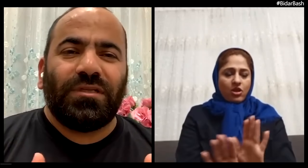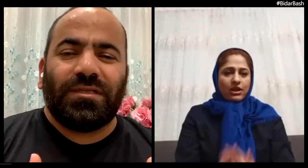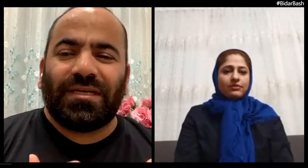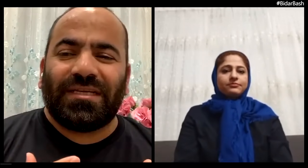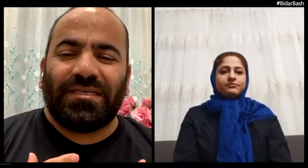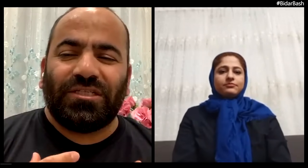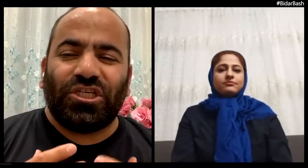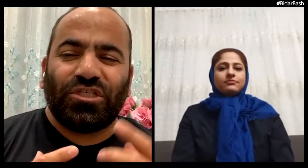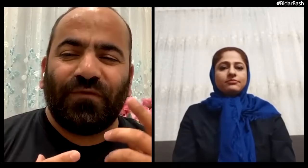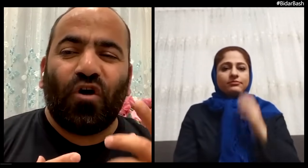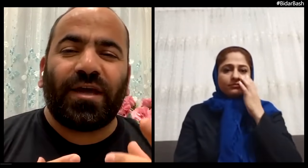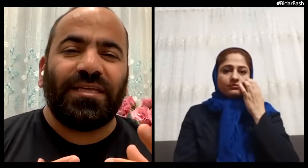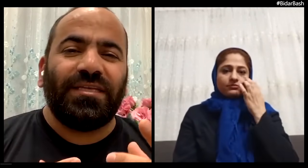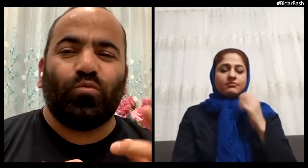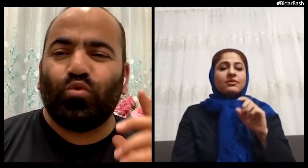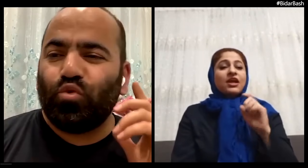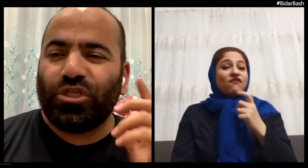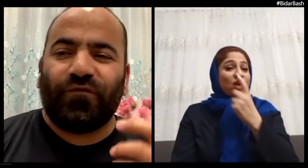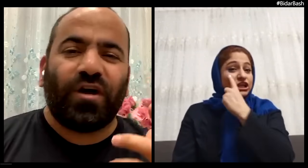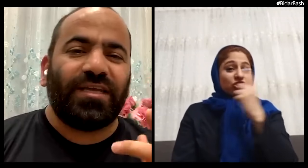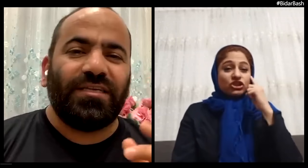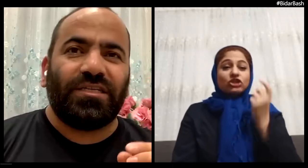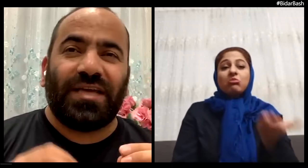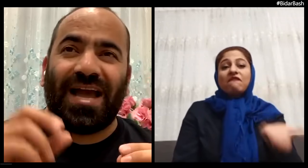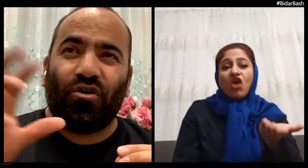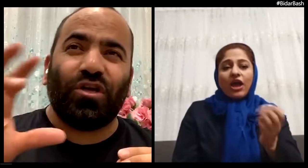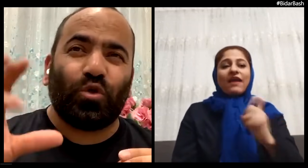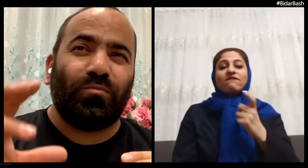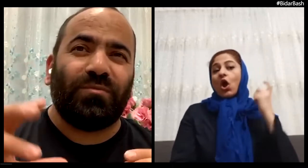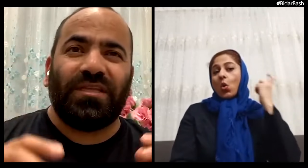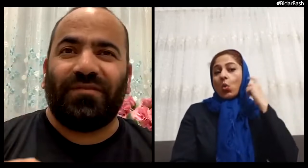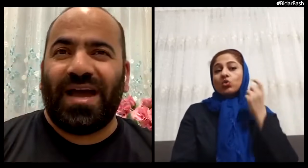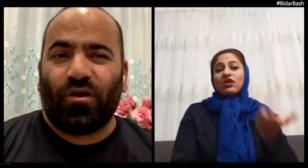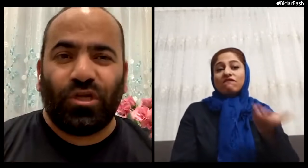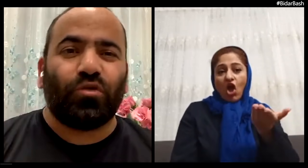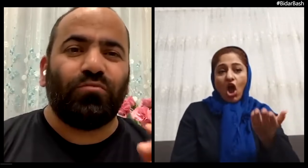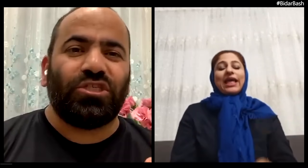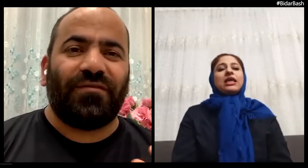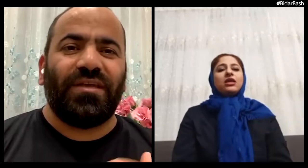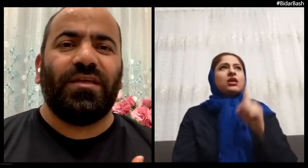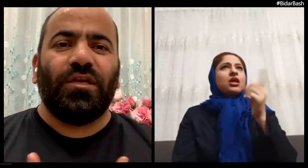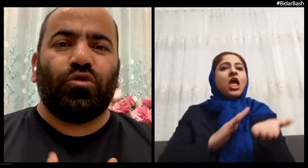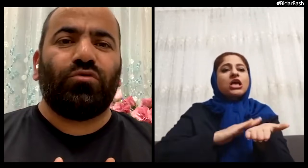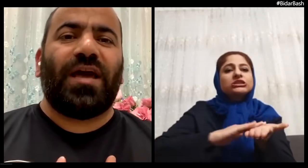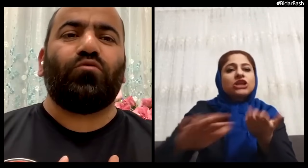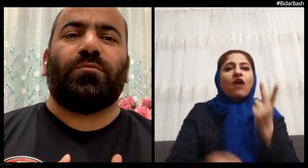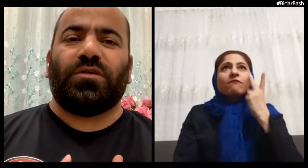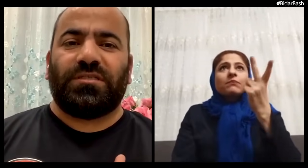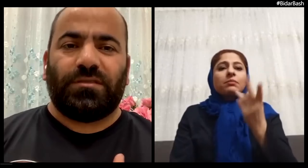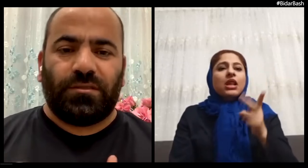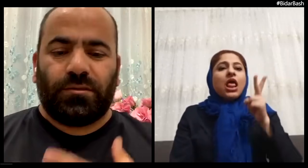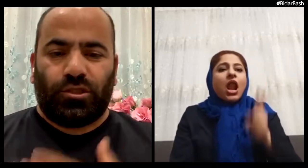اون چشم واقعی، اون گوش واقعی که حقایق رو میبینه و حقایق رو میشنوه تو